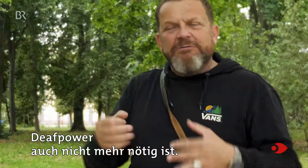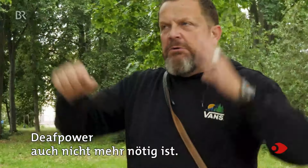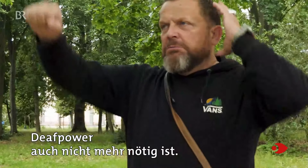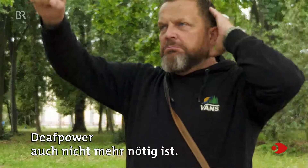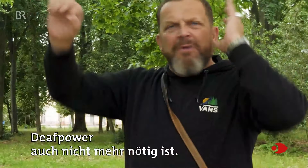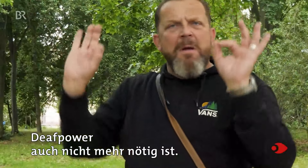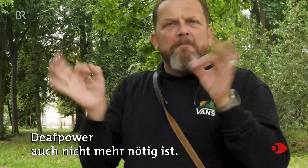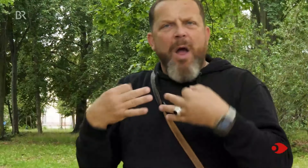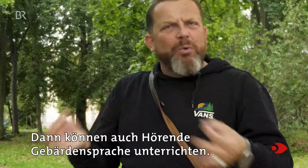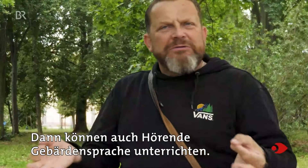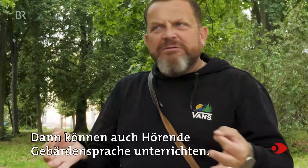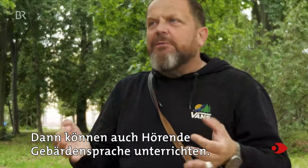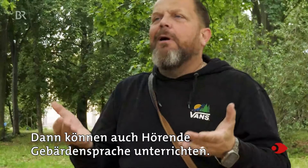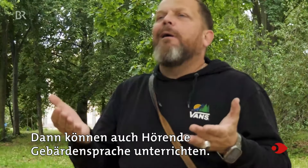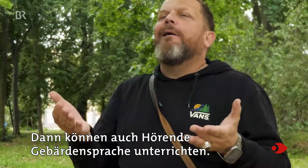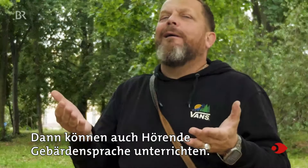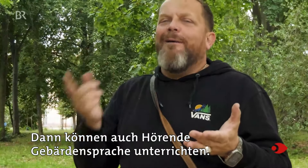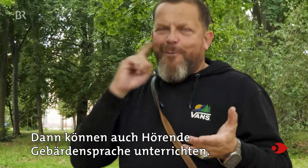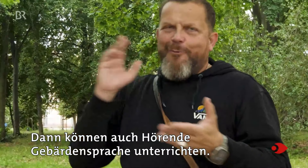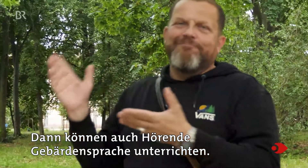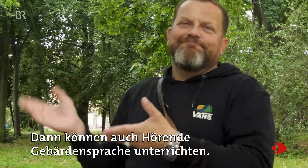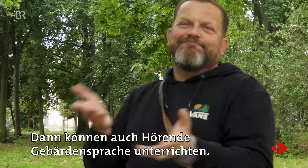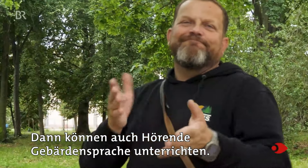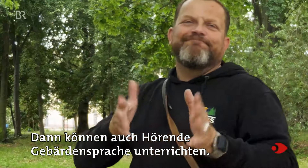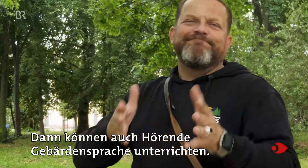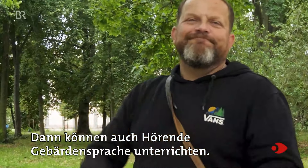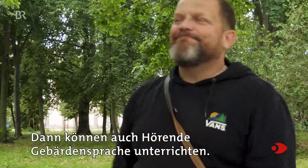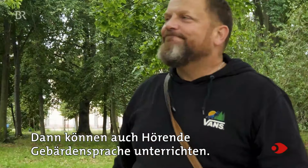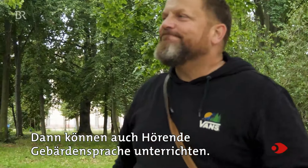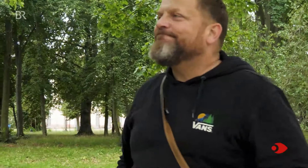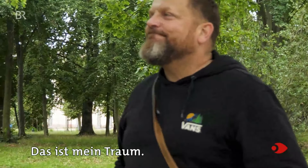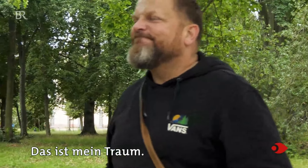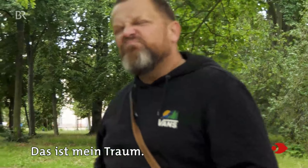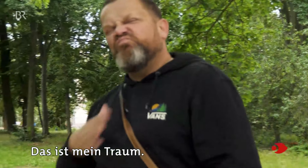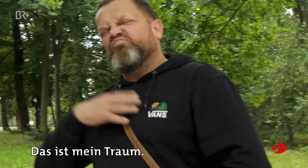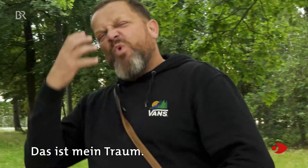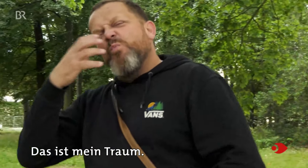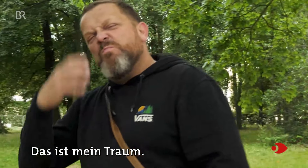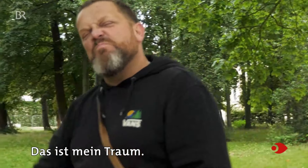mehr nötig ist. Dann können auch Hörende Gebärdensprache unterrichten. Das ist mein Traum.